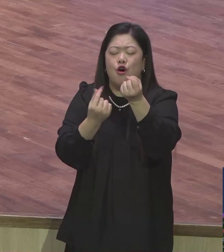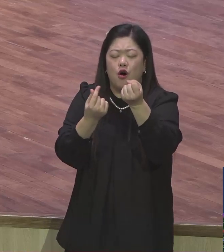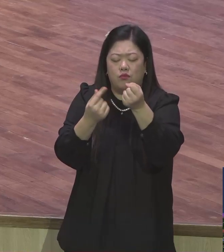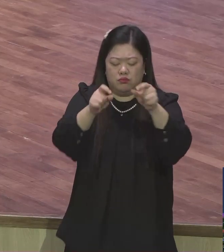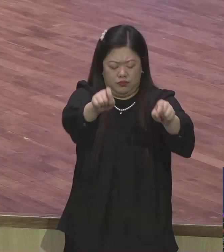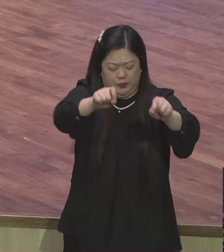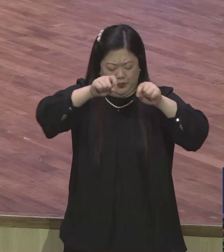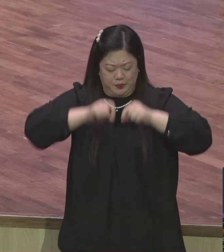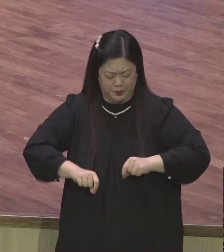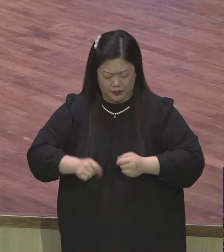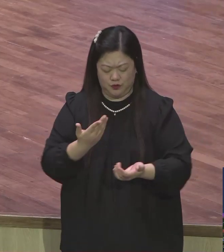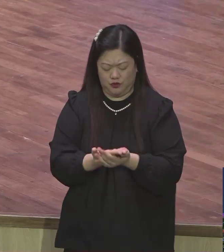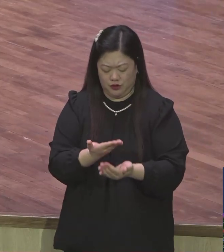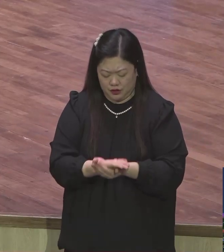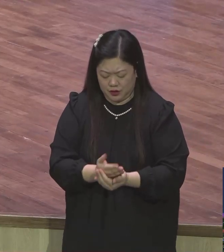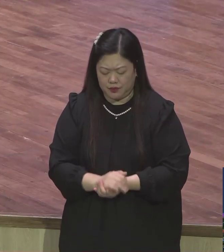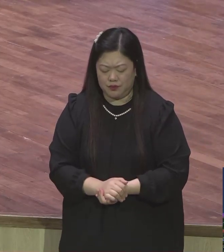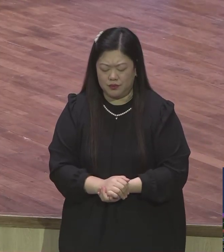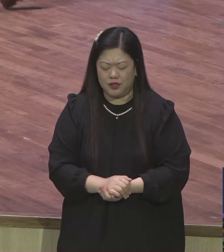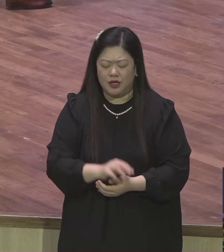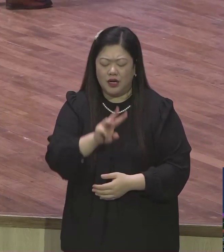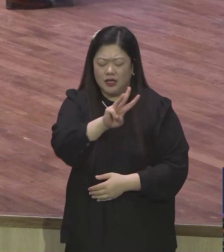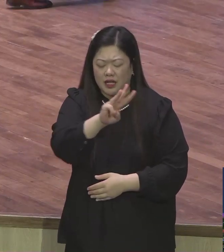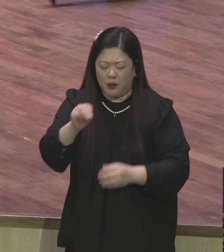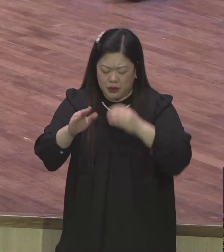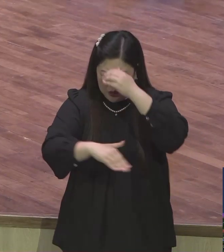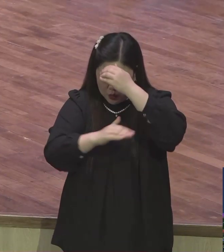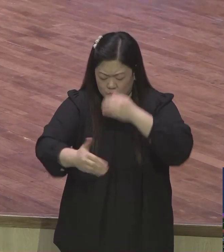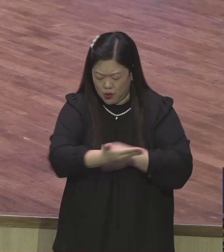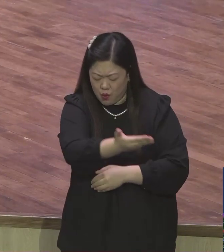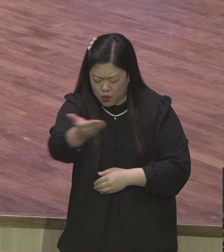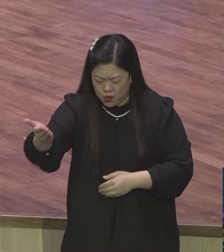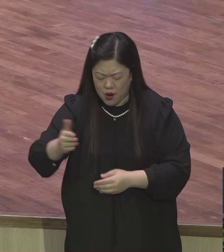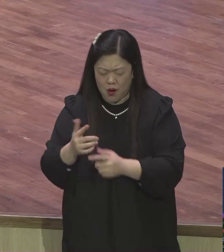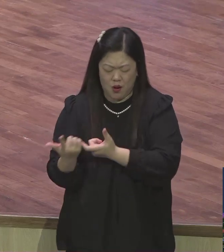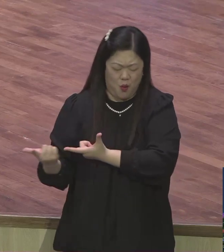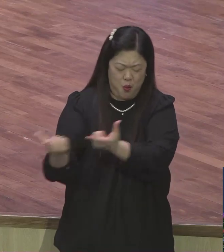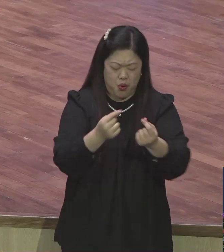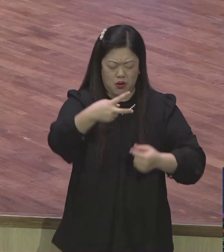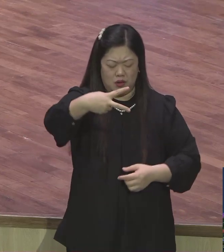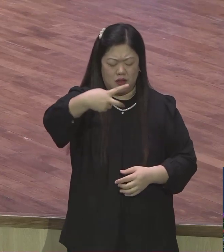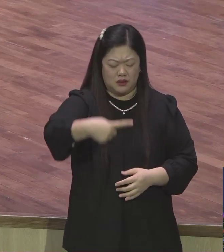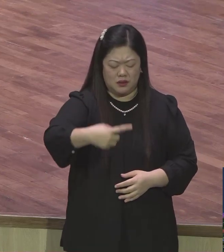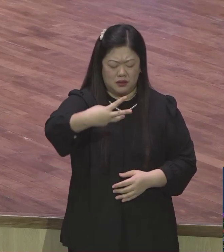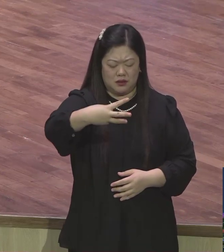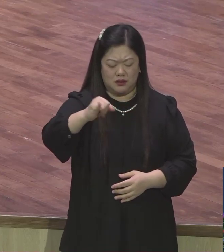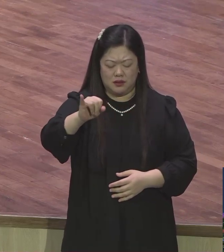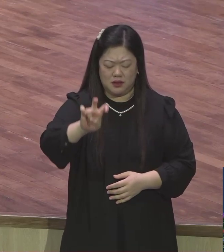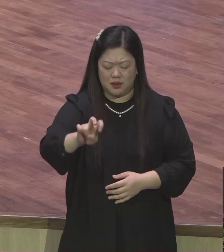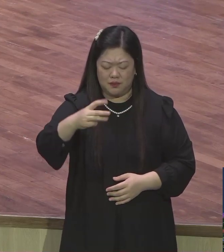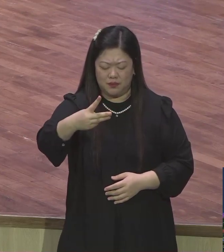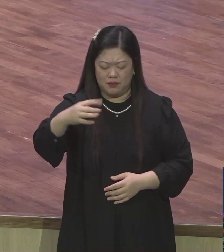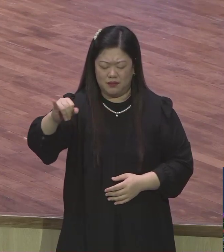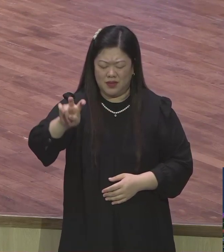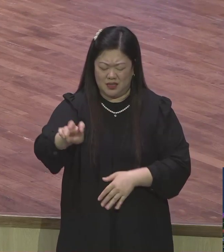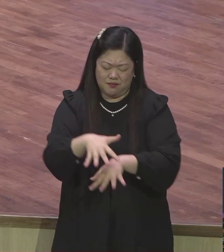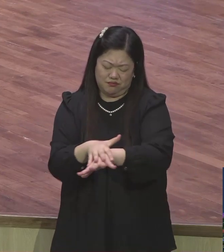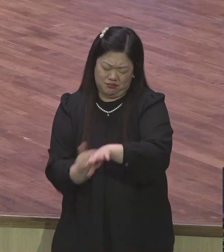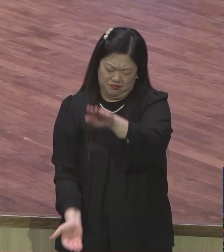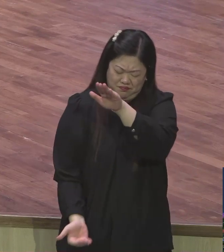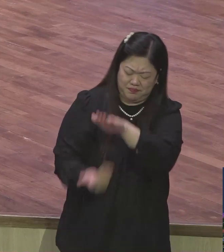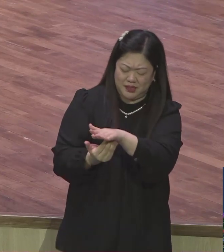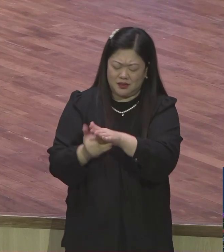우리 영계 모든 성도들 모두 다 영적 드림팀이 되게 도와 주옵소서. 모든 성도들을 중직자들